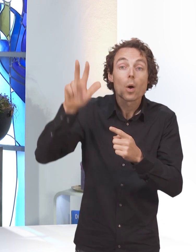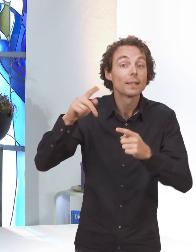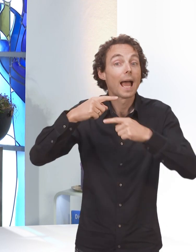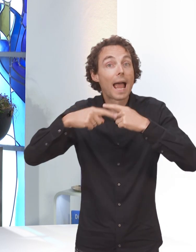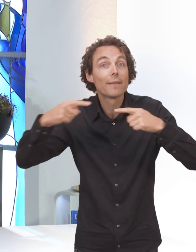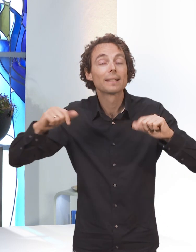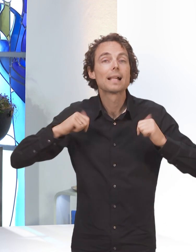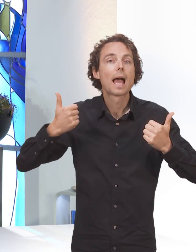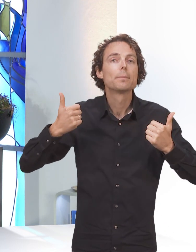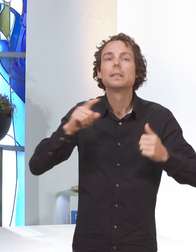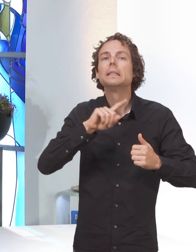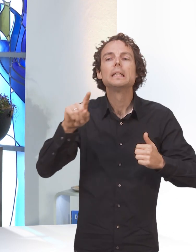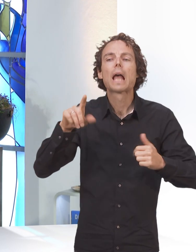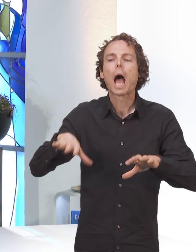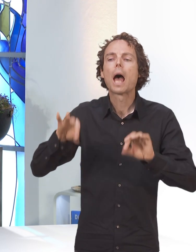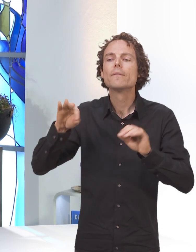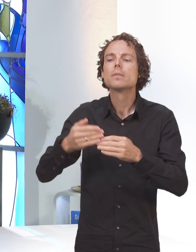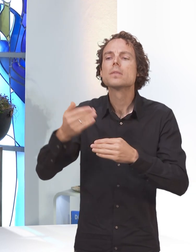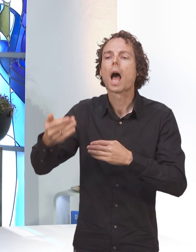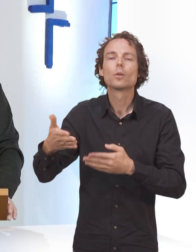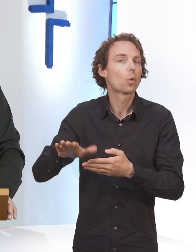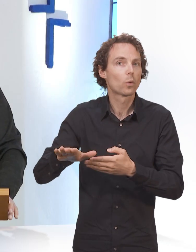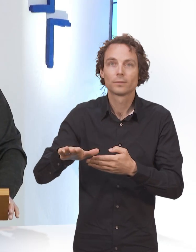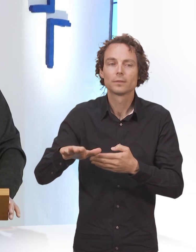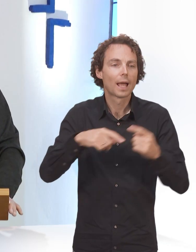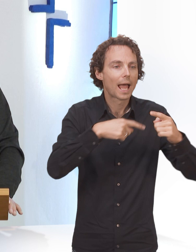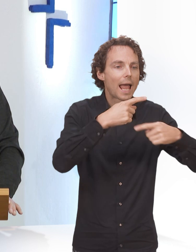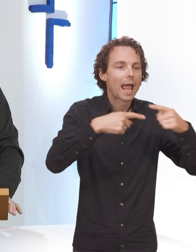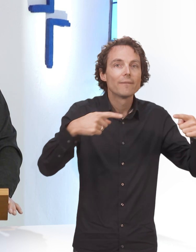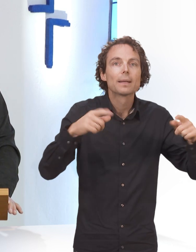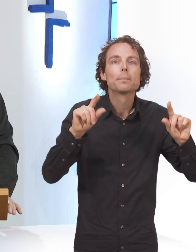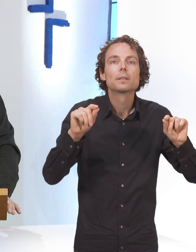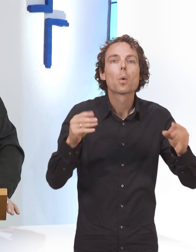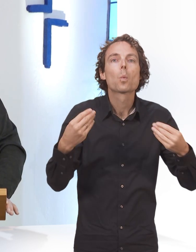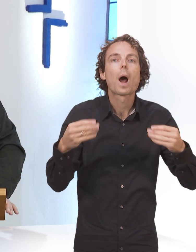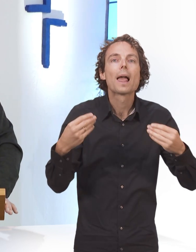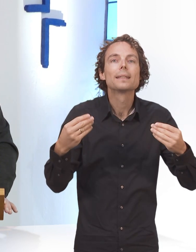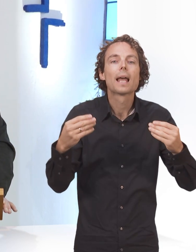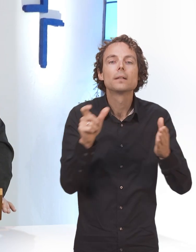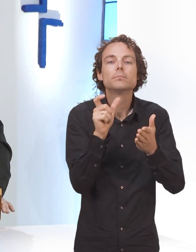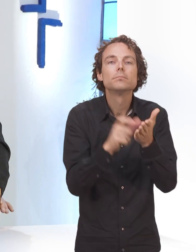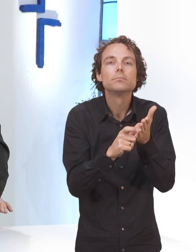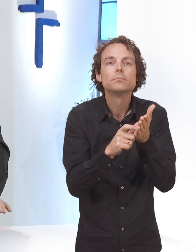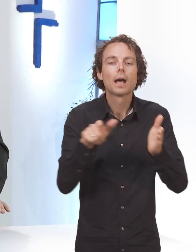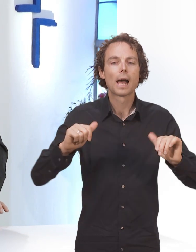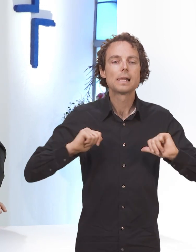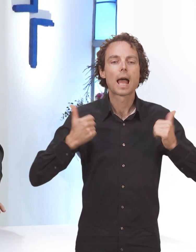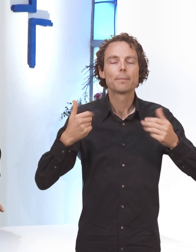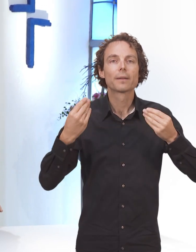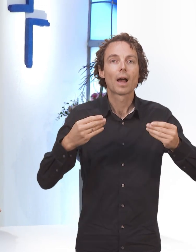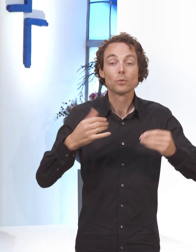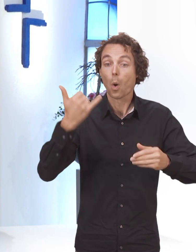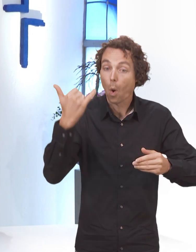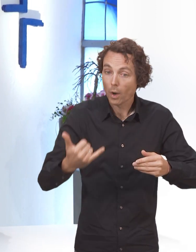das fängt nicht erst nach dem Tod an. Ewig ist ja ein Qualitätsbegriff. Diese Lebensqualität kann heute